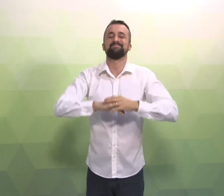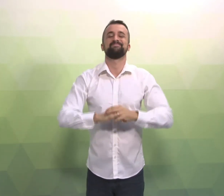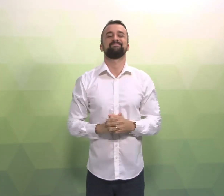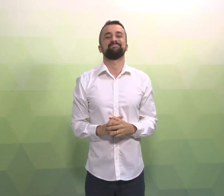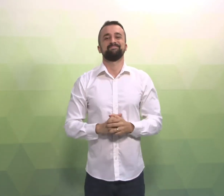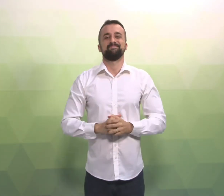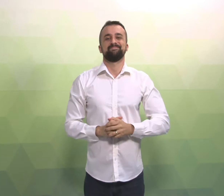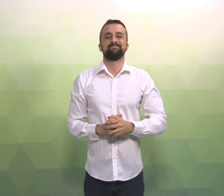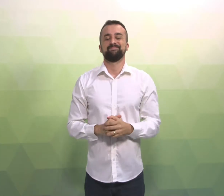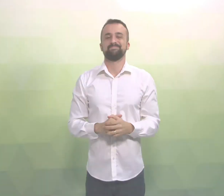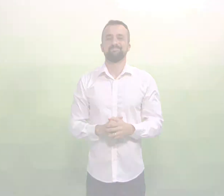AVA.